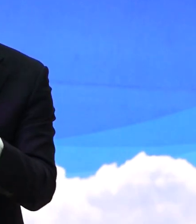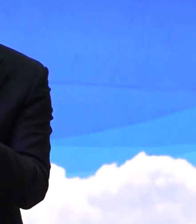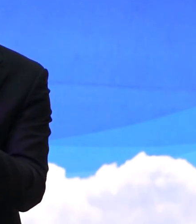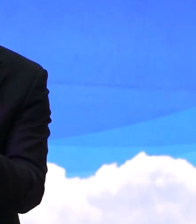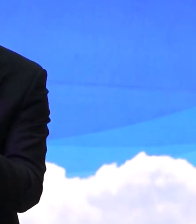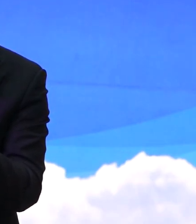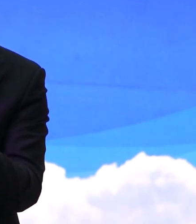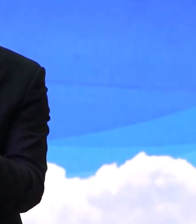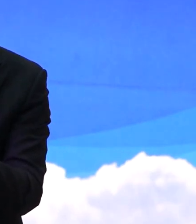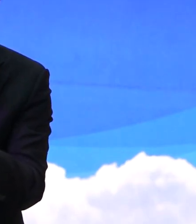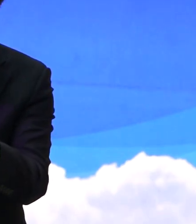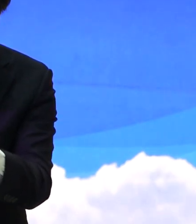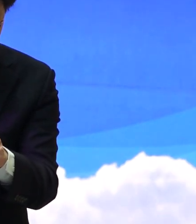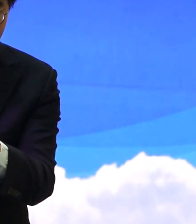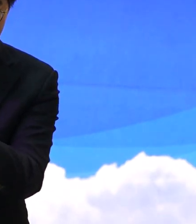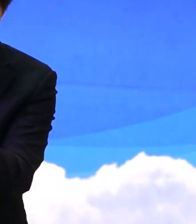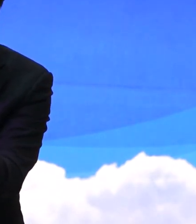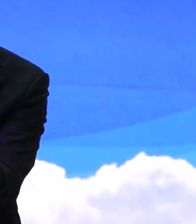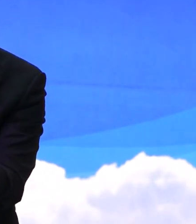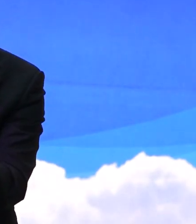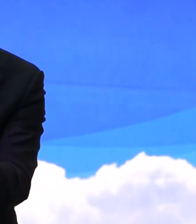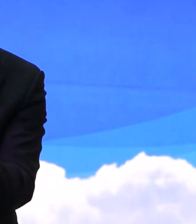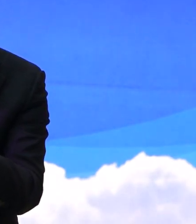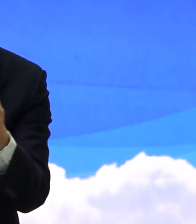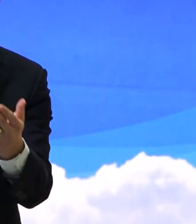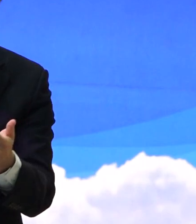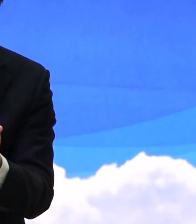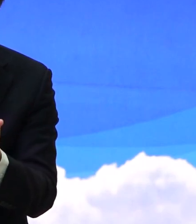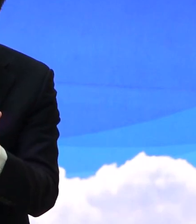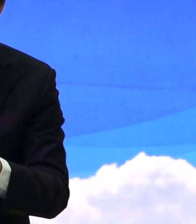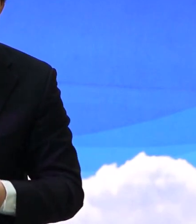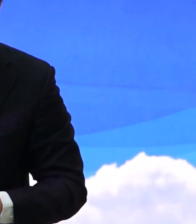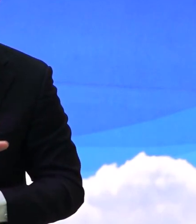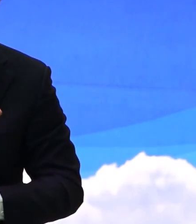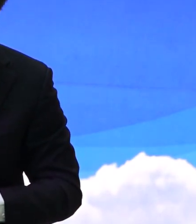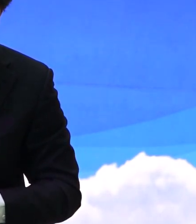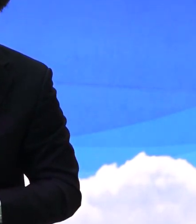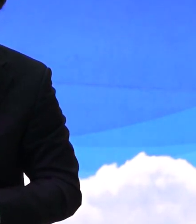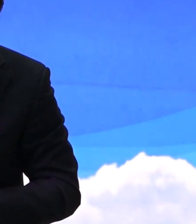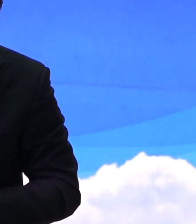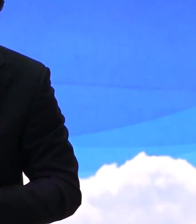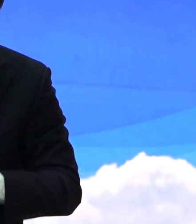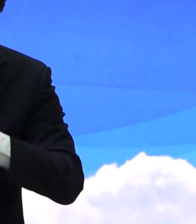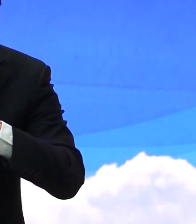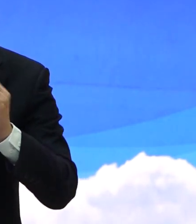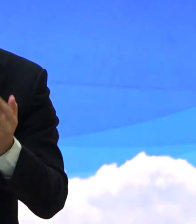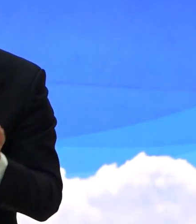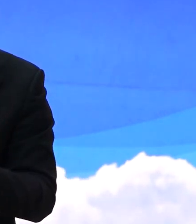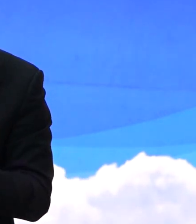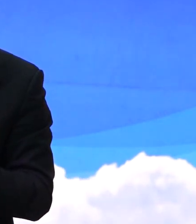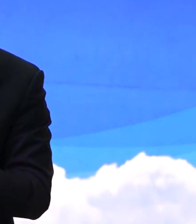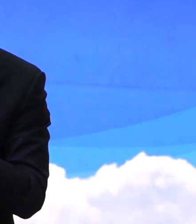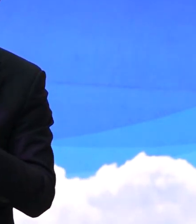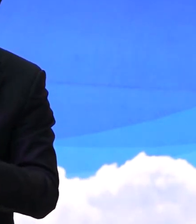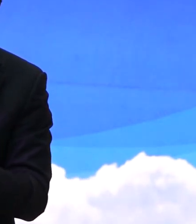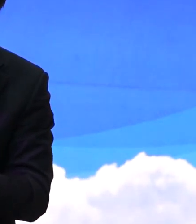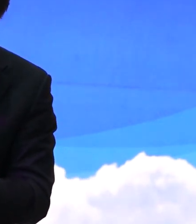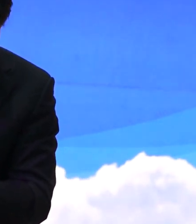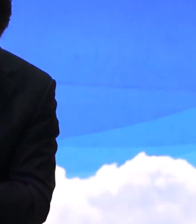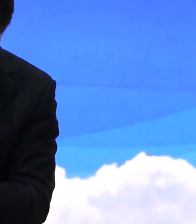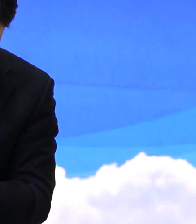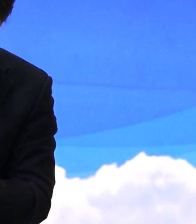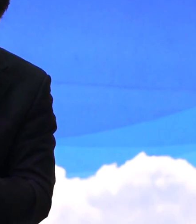하여 주시옵소서. 사랑의 주님, 우리에게 있는 모든 것이 하나님의 것임을 고백하면서 하나님 앞에 예물을